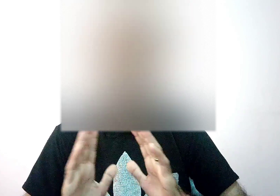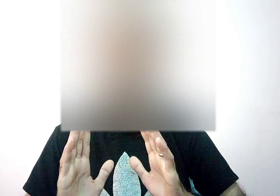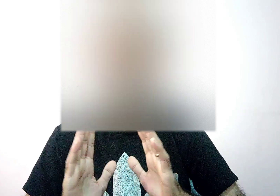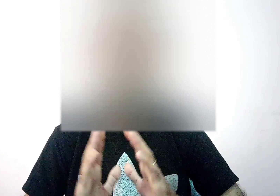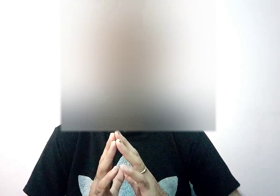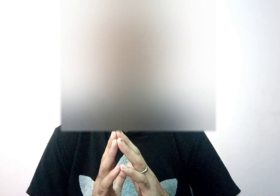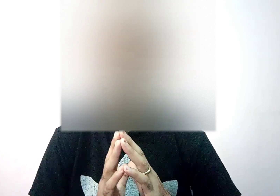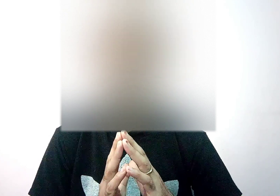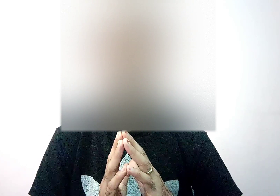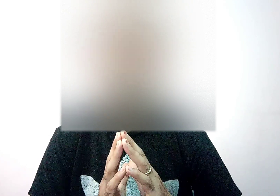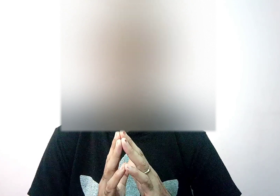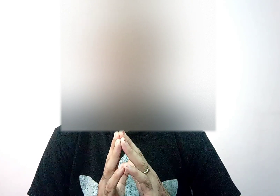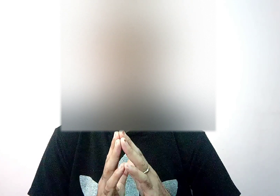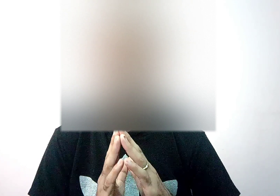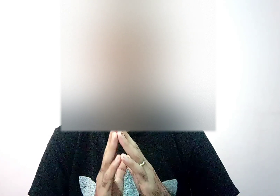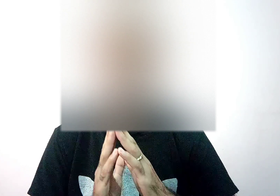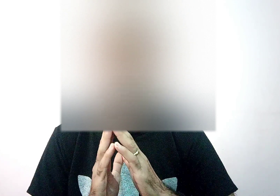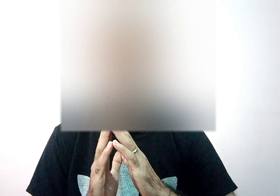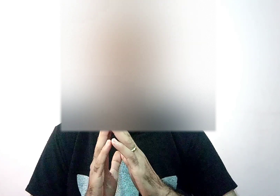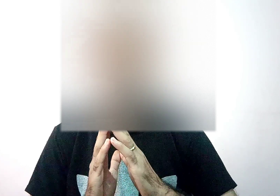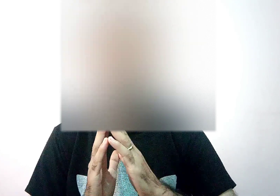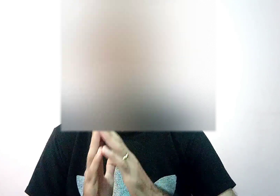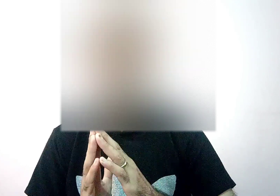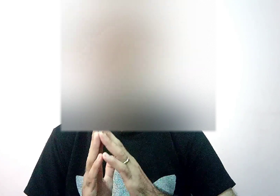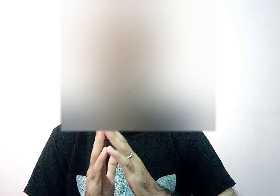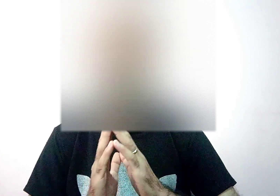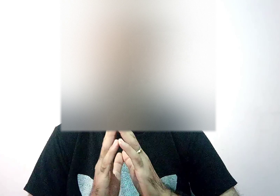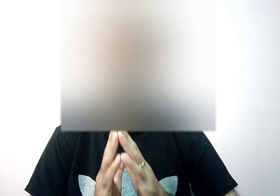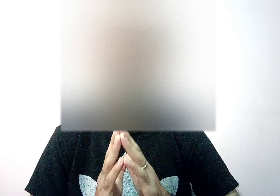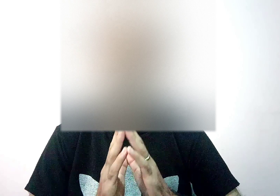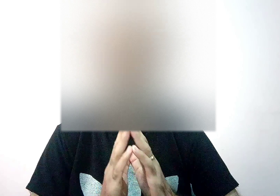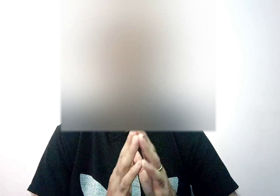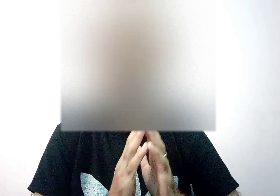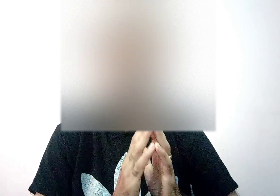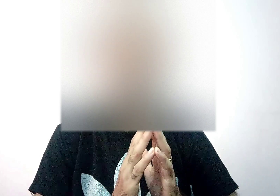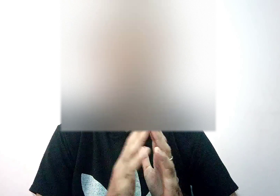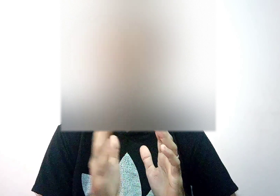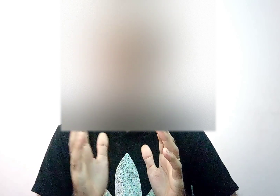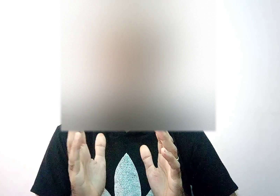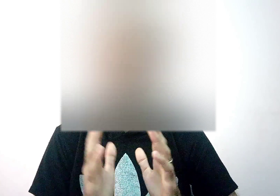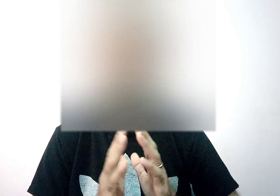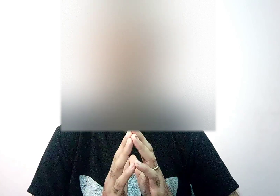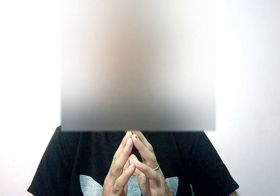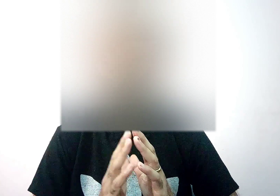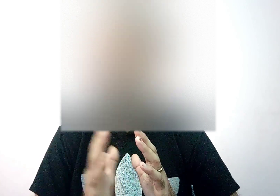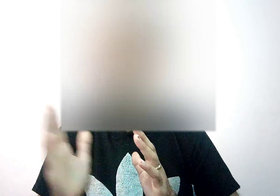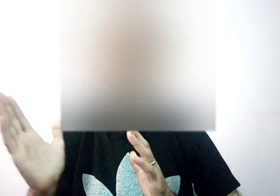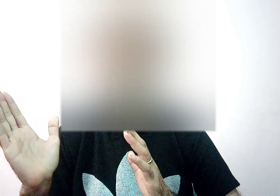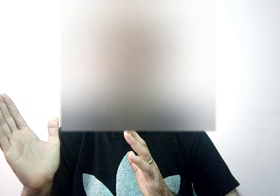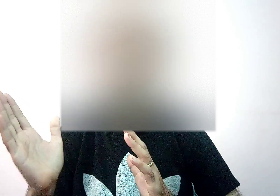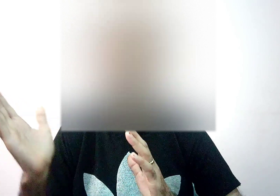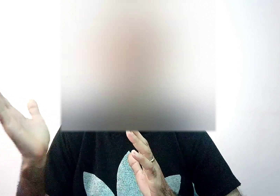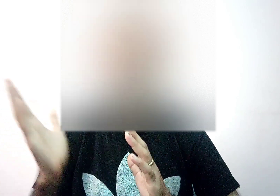ملزم حول ملء وتشغيل سد النهضة. طبعا ناس كتير هتقول لي طب ما هو سد النهضة اتملى.